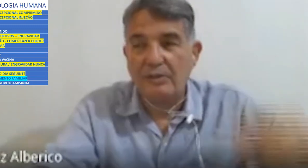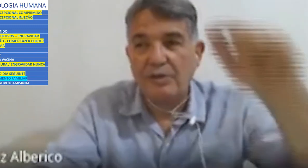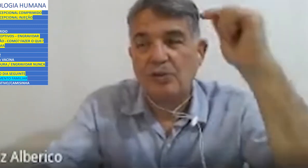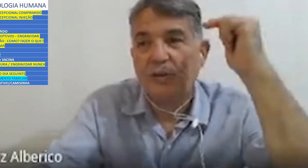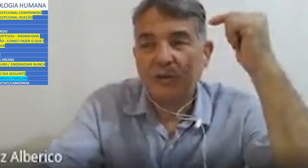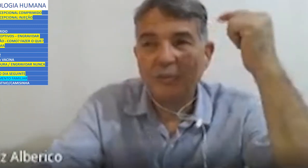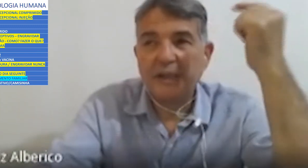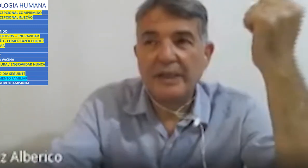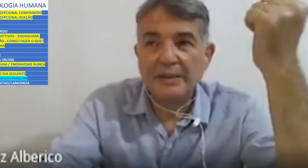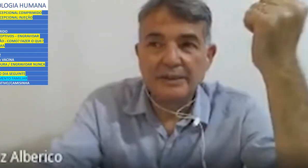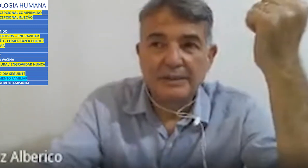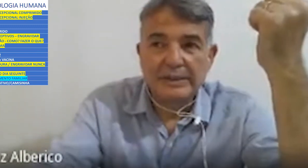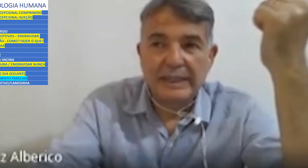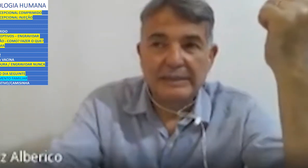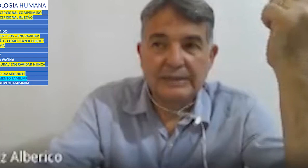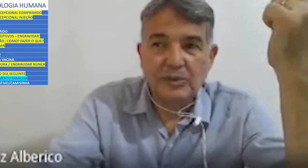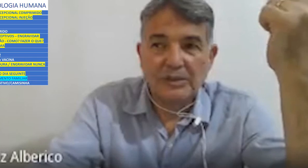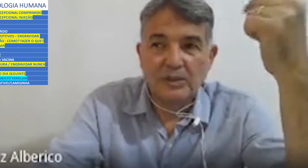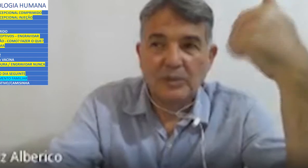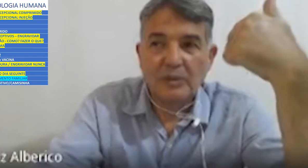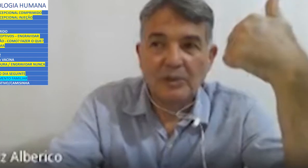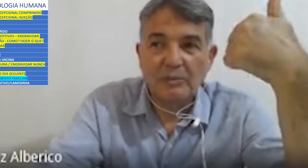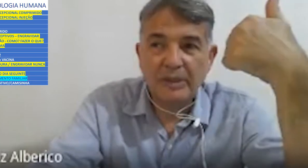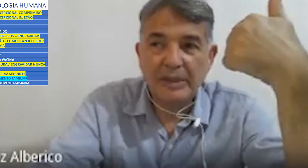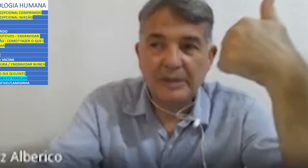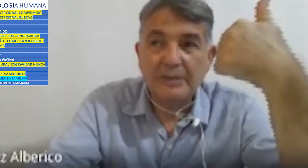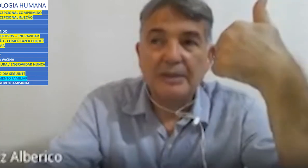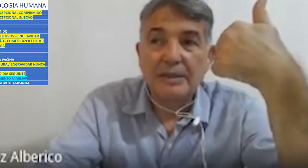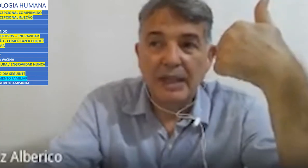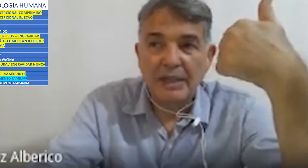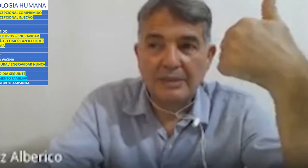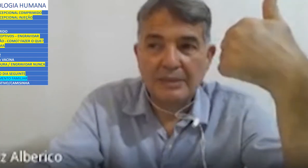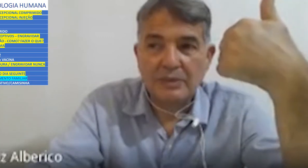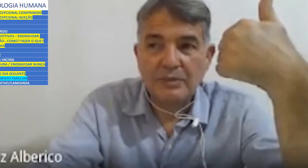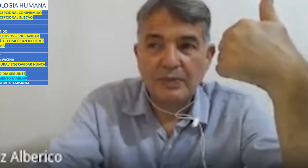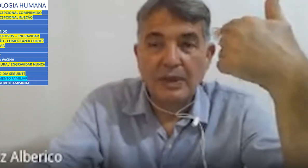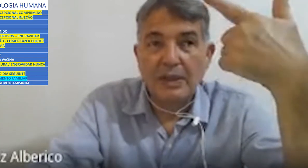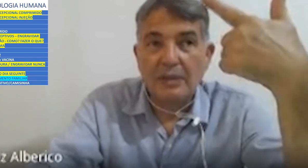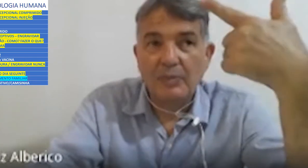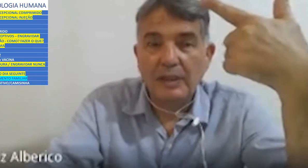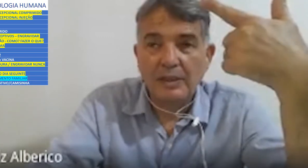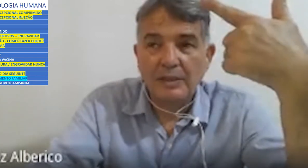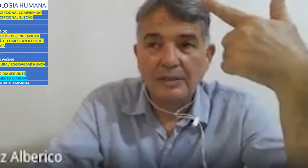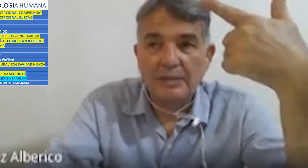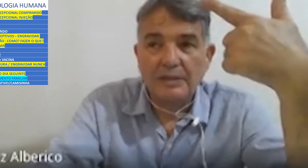Veja o quanto implica essa situação. Primeiro, implica na relação, implica